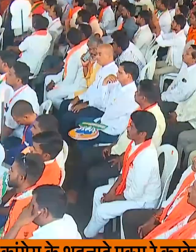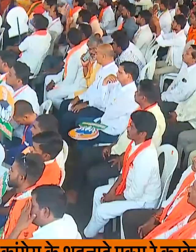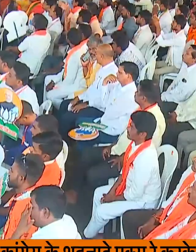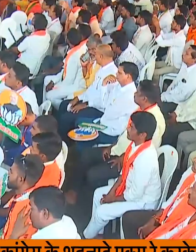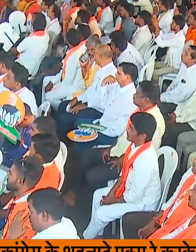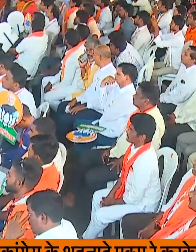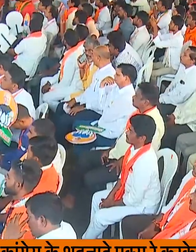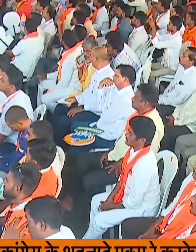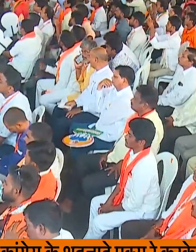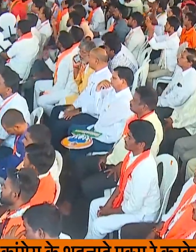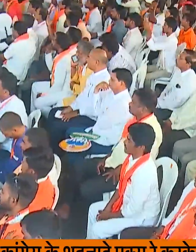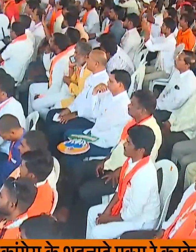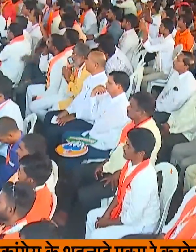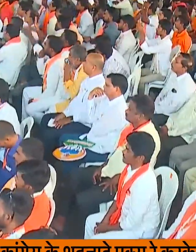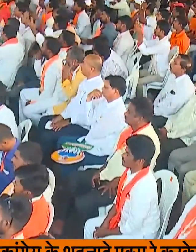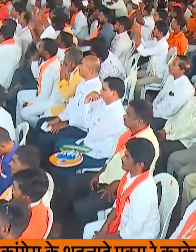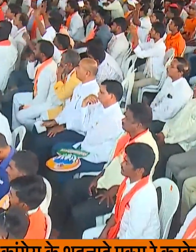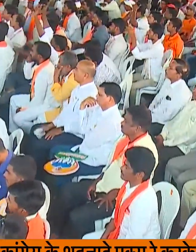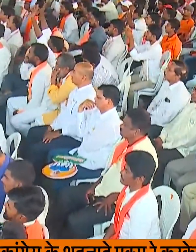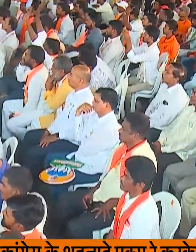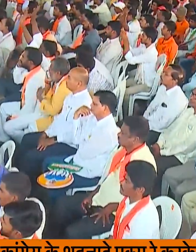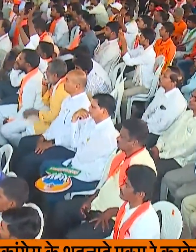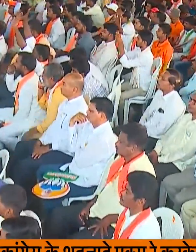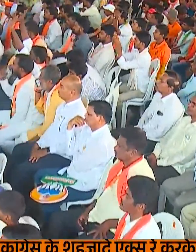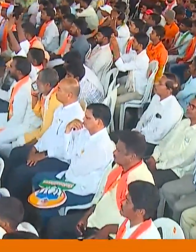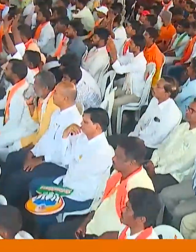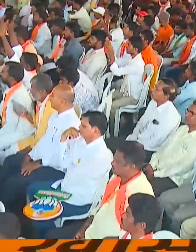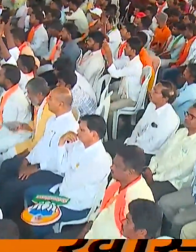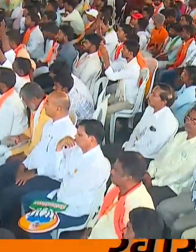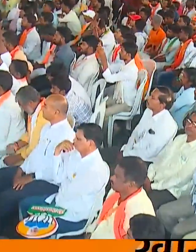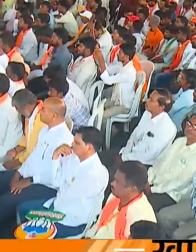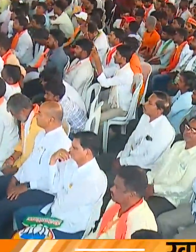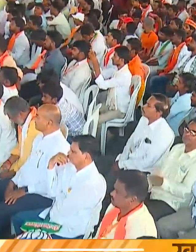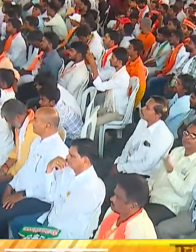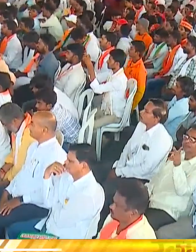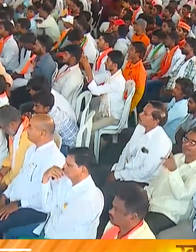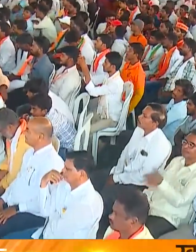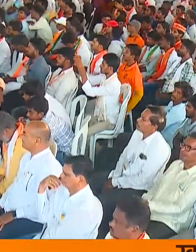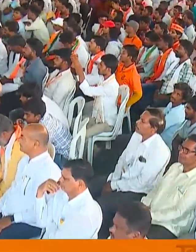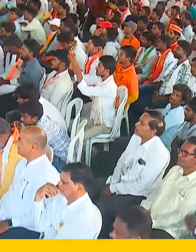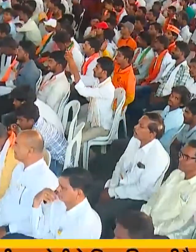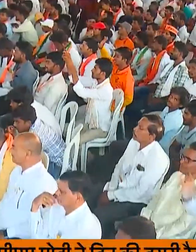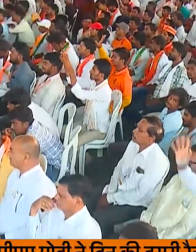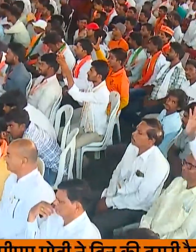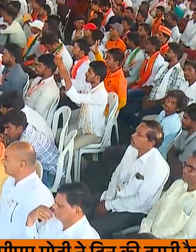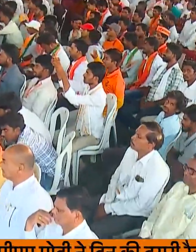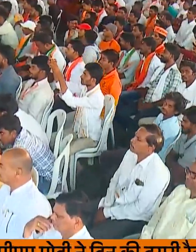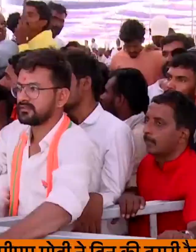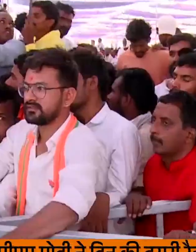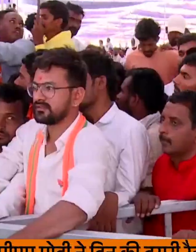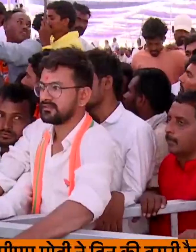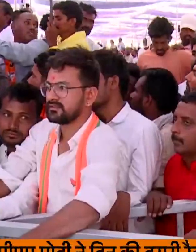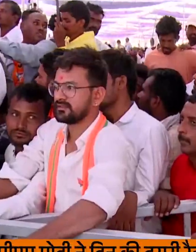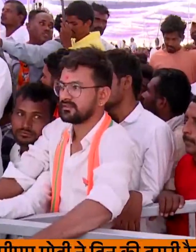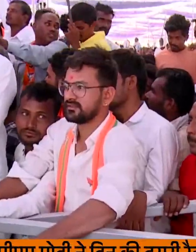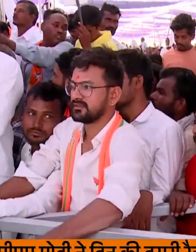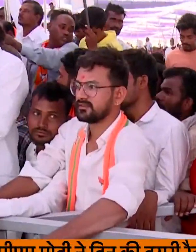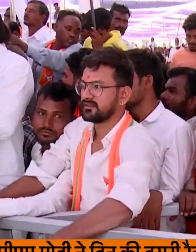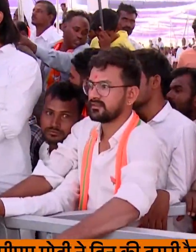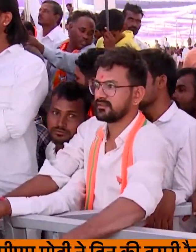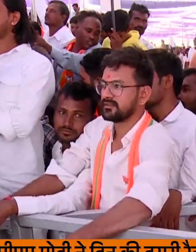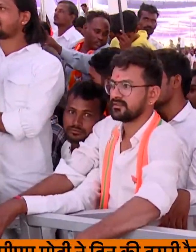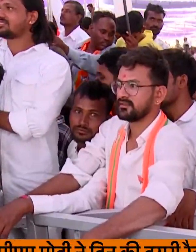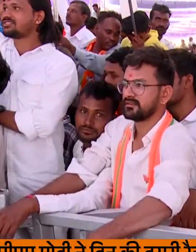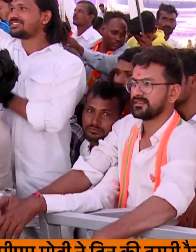ఉన్నటువంటి కాంగ్రెస్ పార్టీ ఏ రకంగా కాళేశ్వరంలో బీఆర్ఎస్ దోచుకున్నదో ఆ రోజు మాట్లాడినటువంటి